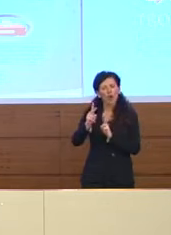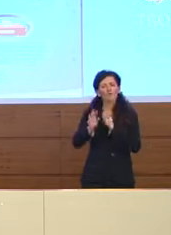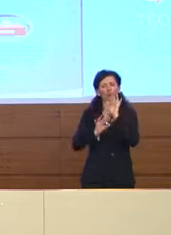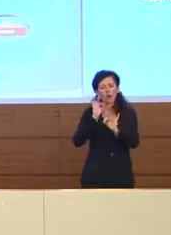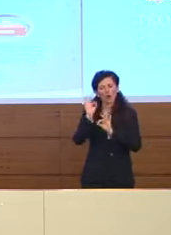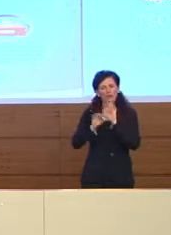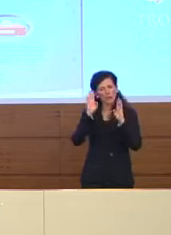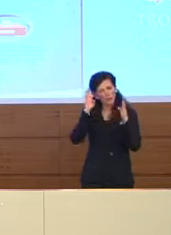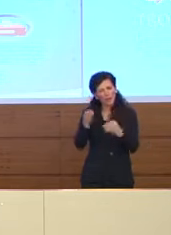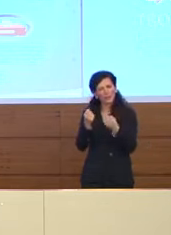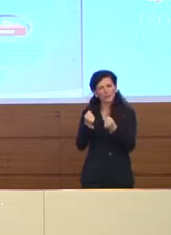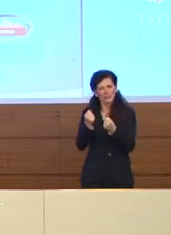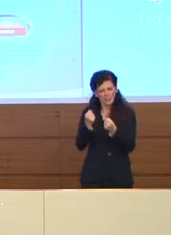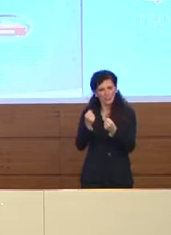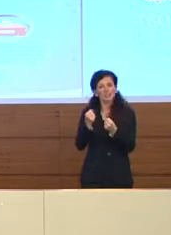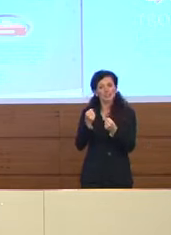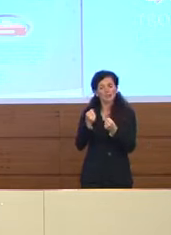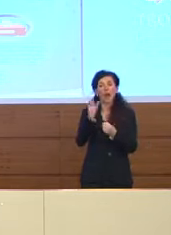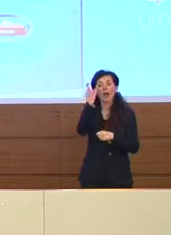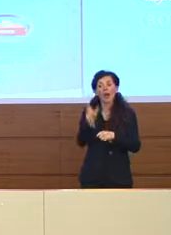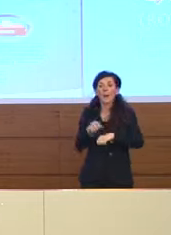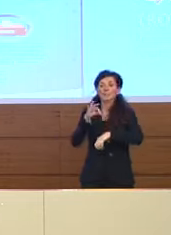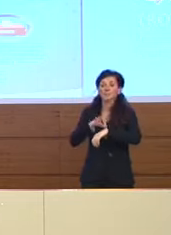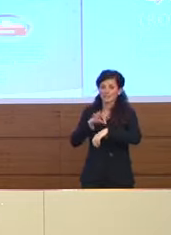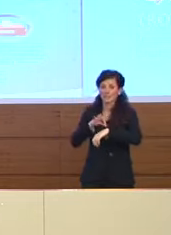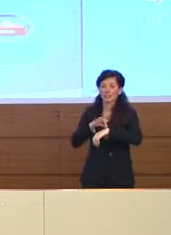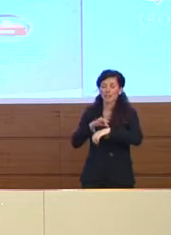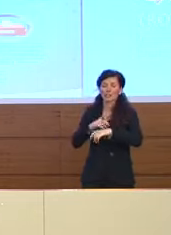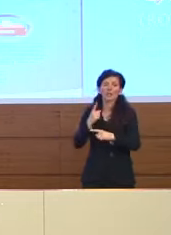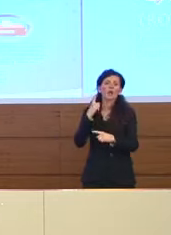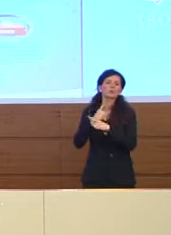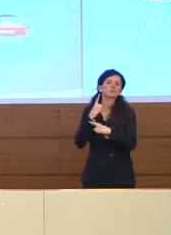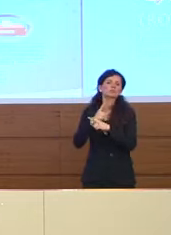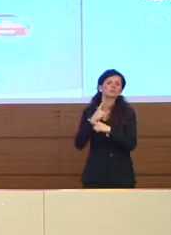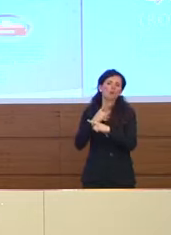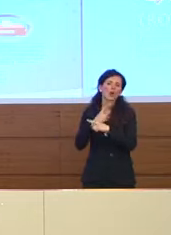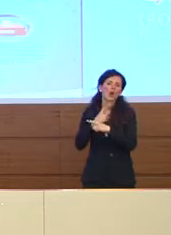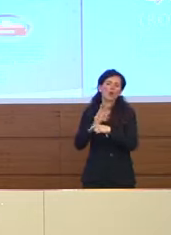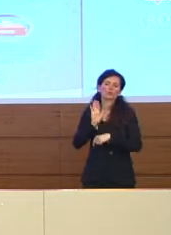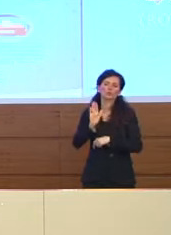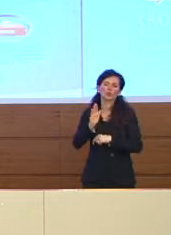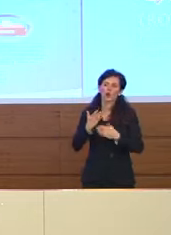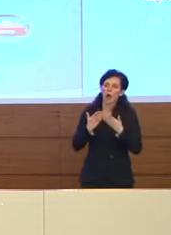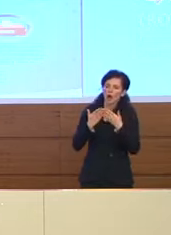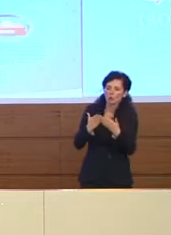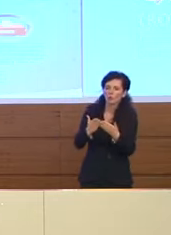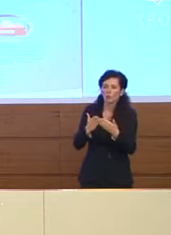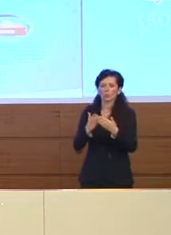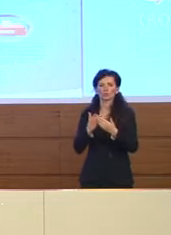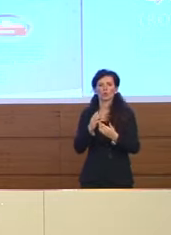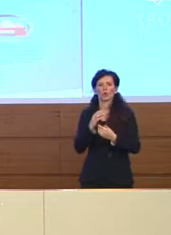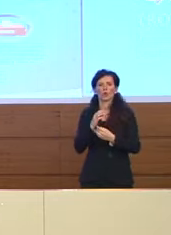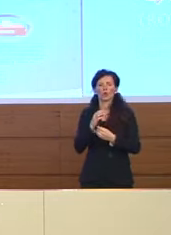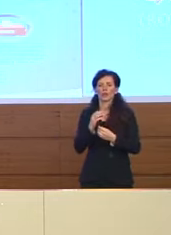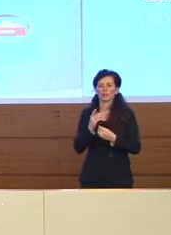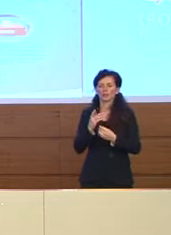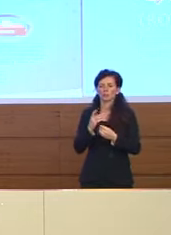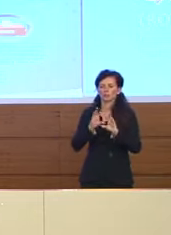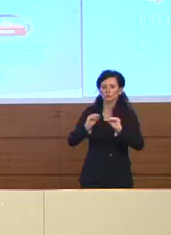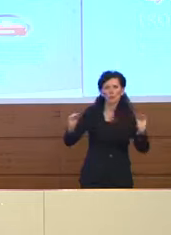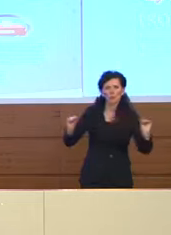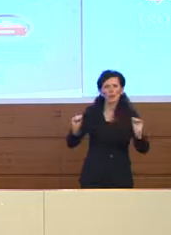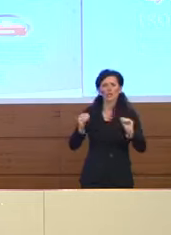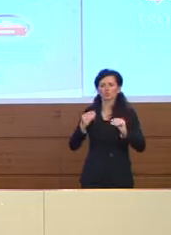intensiva per che necessitavano di un supporto ventilatorio comunque